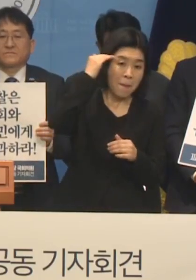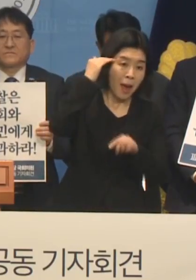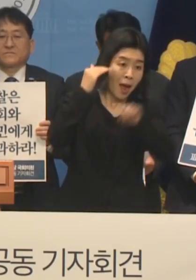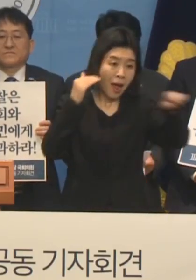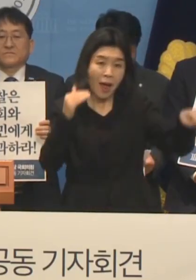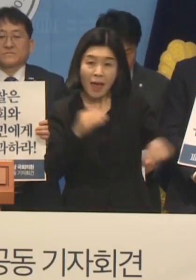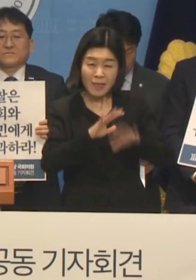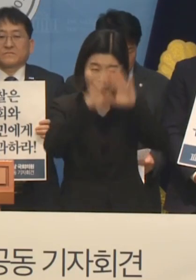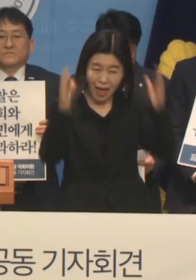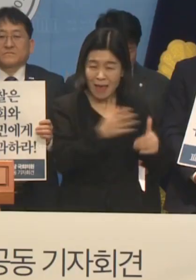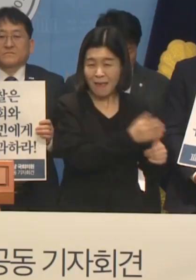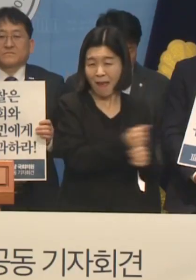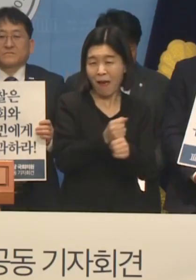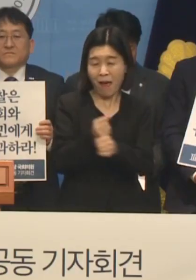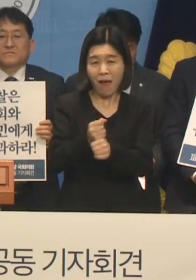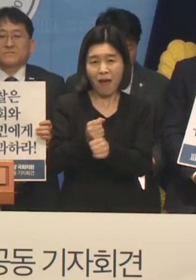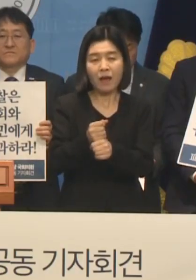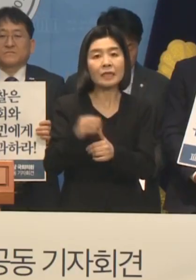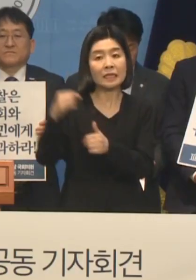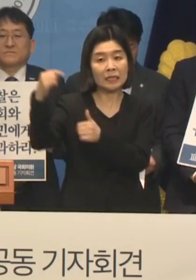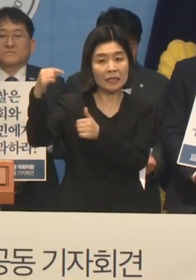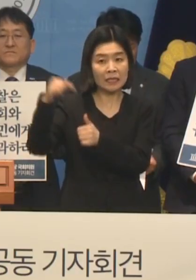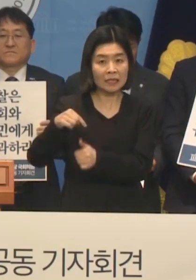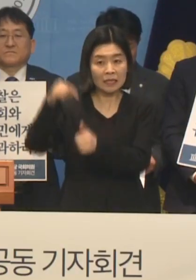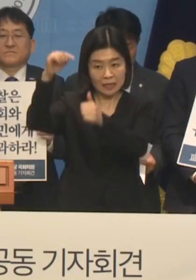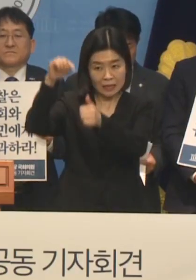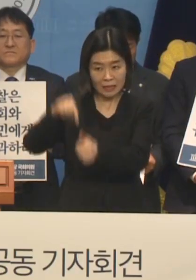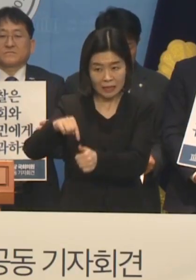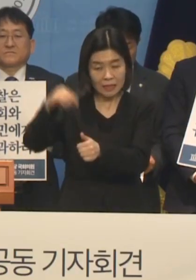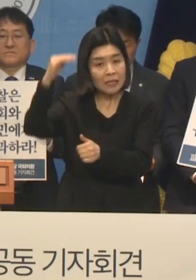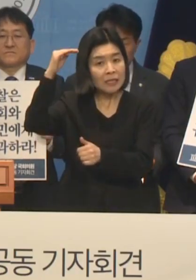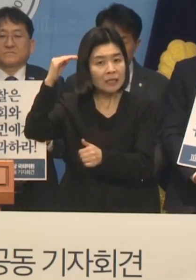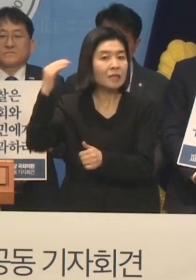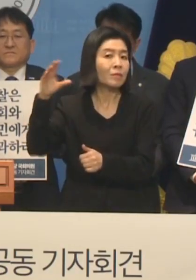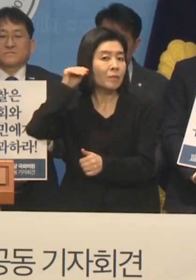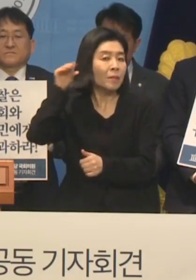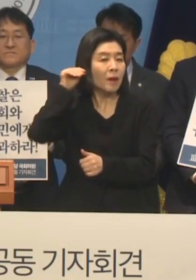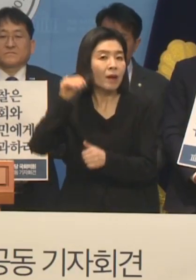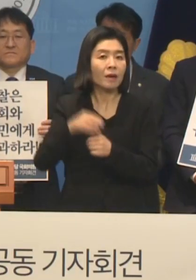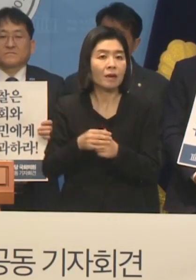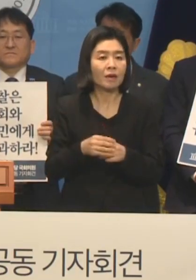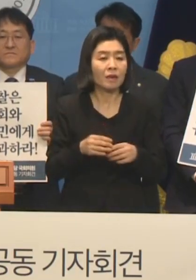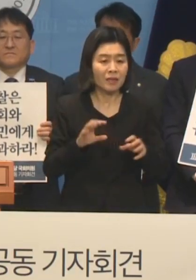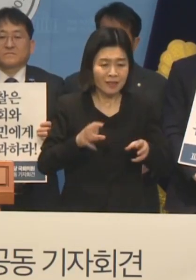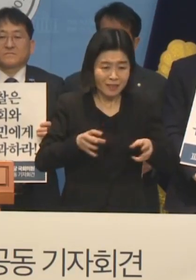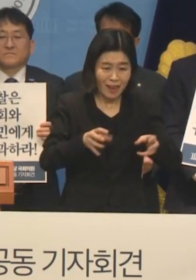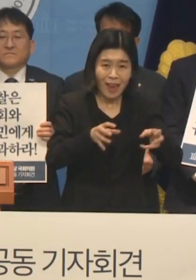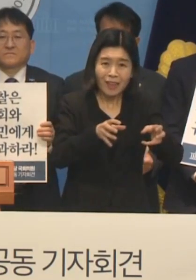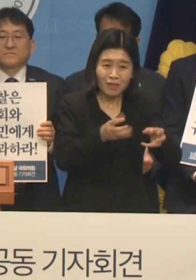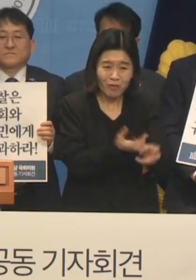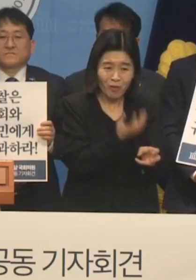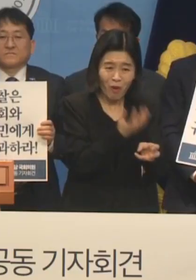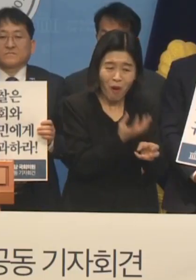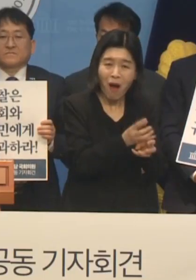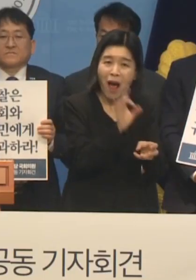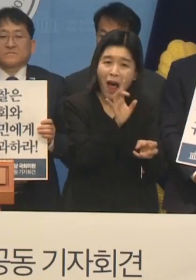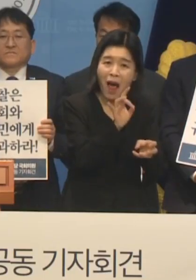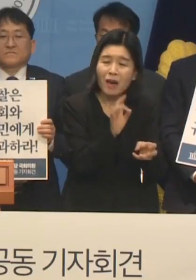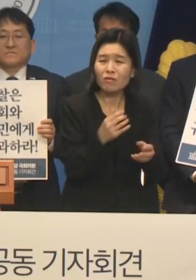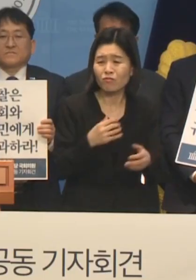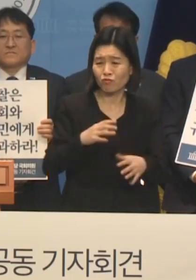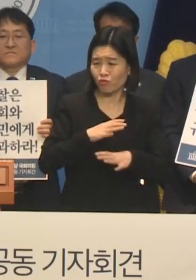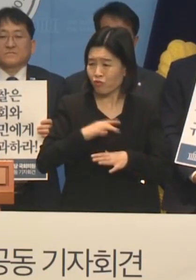전부 연행하라라고 하는 지시를 들었습니다. 트랙터 한 대가 무엇이 두려웠길래